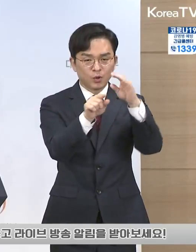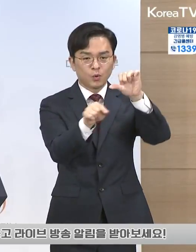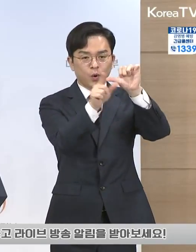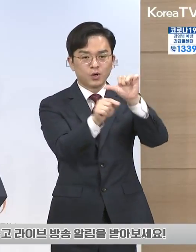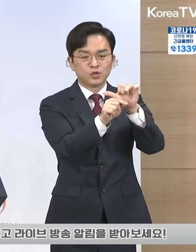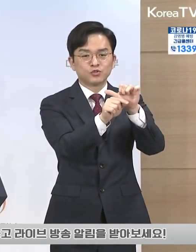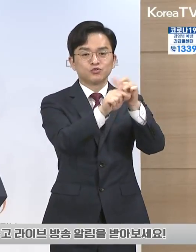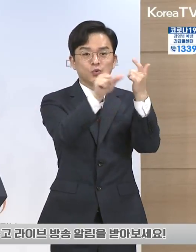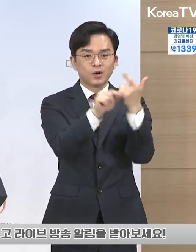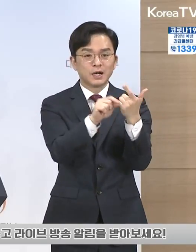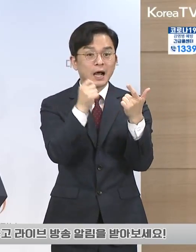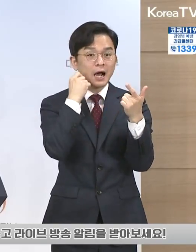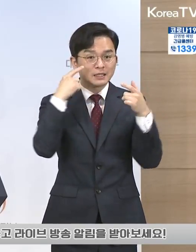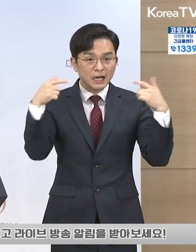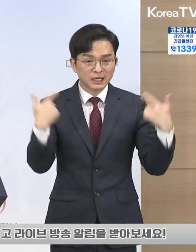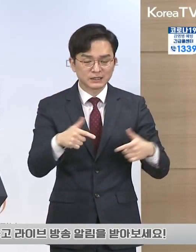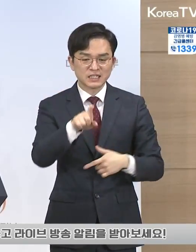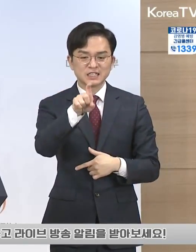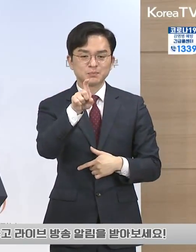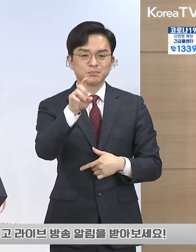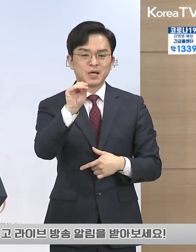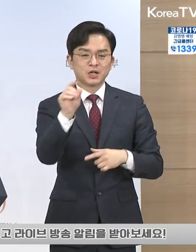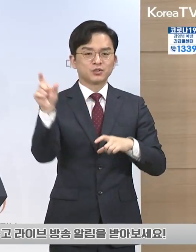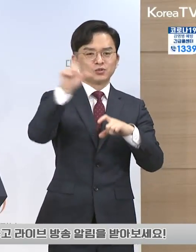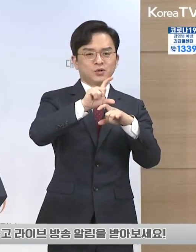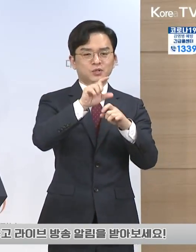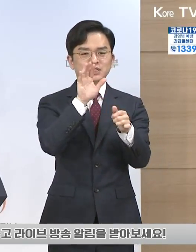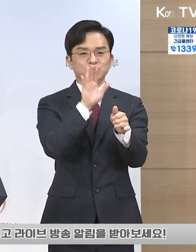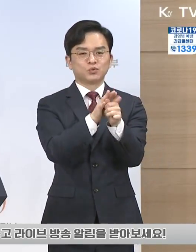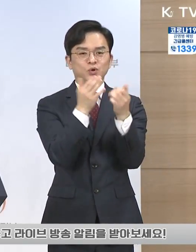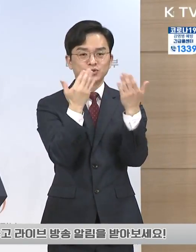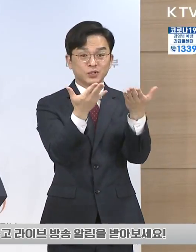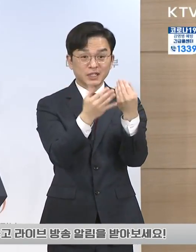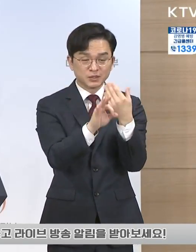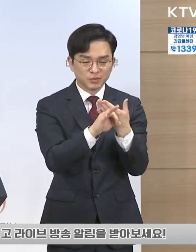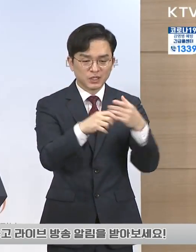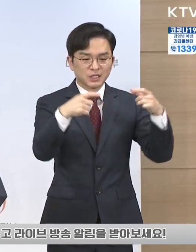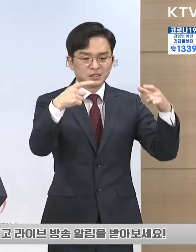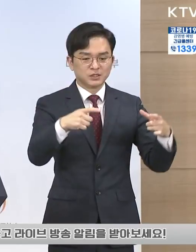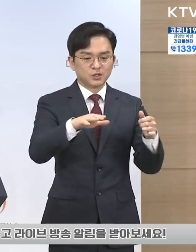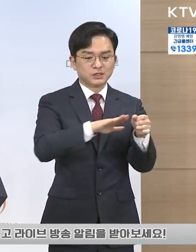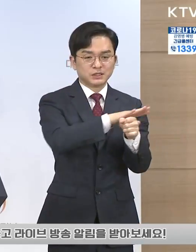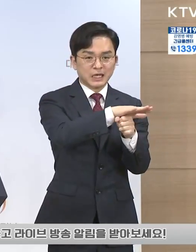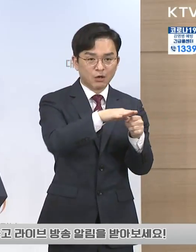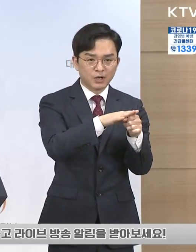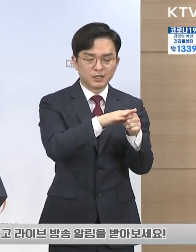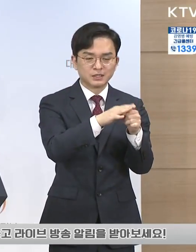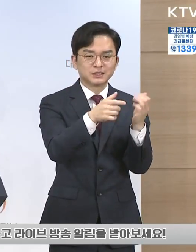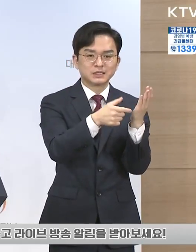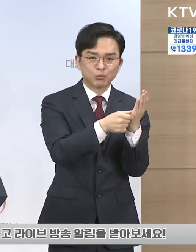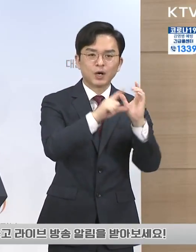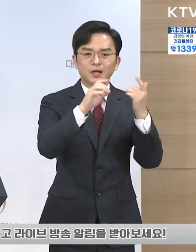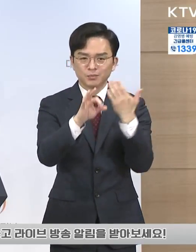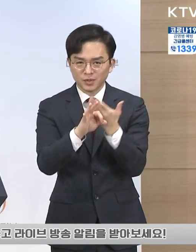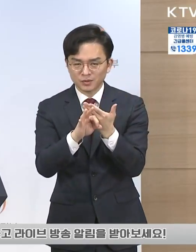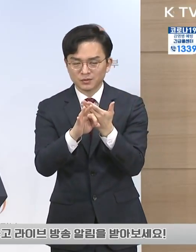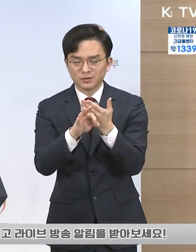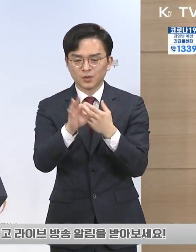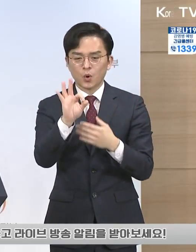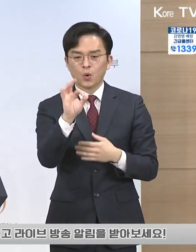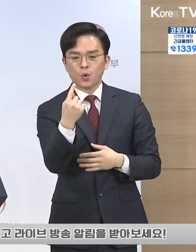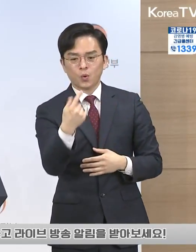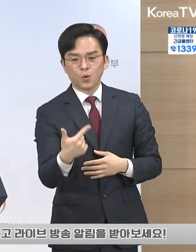지역사랑 상품권 또는 온누리 상품권 도합 40만 원을 추가